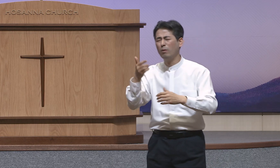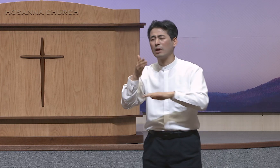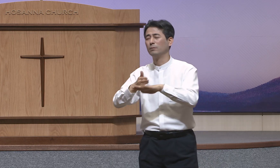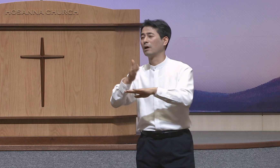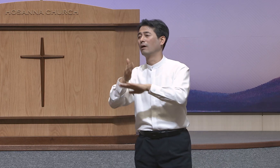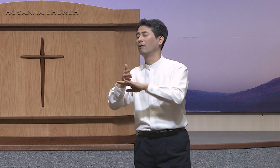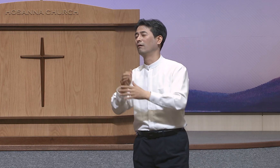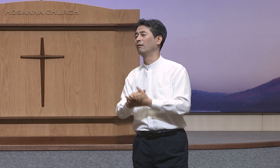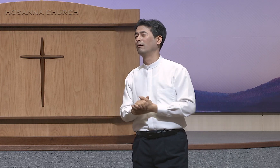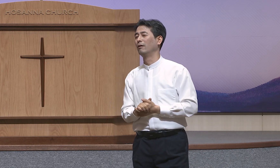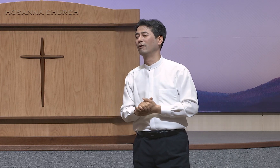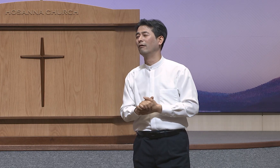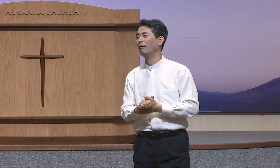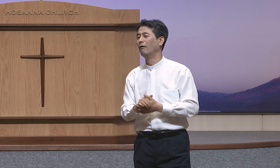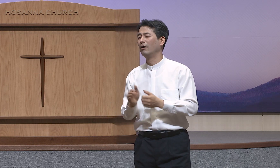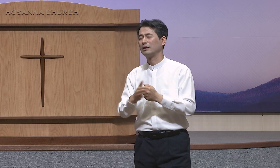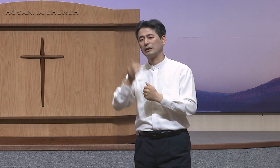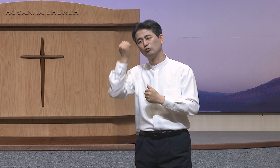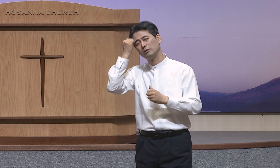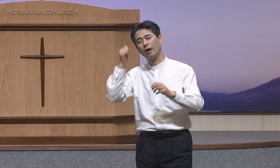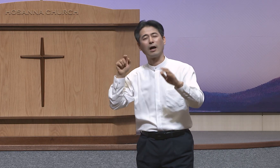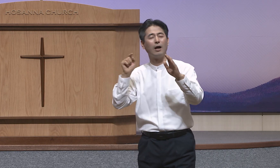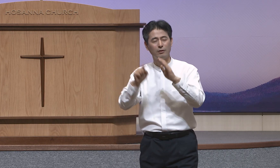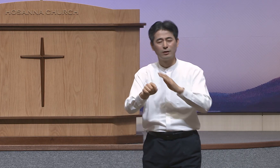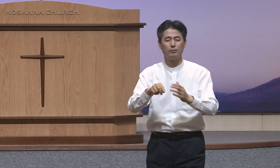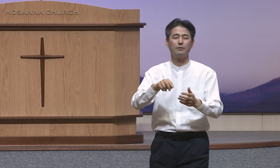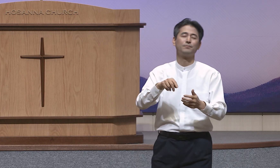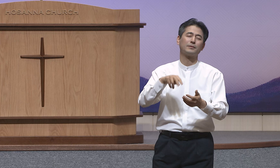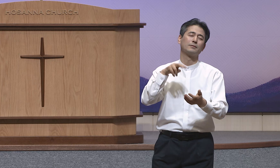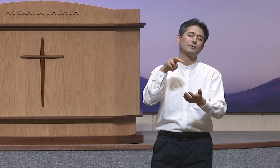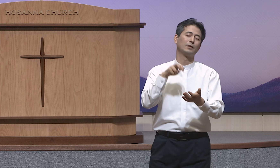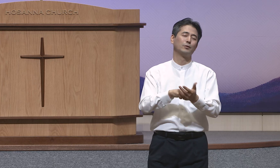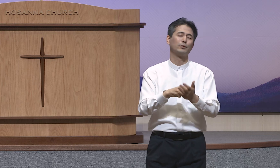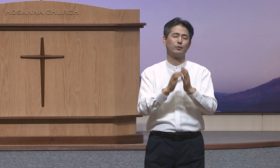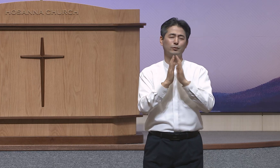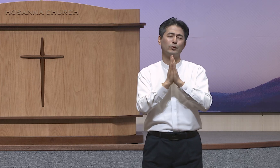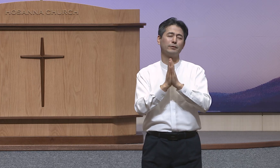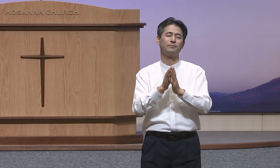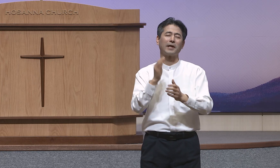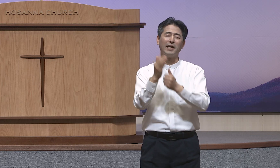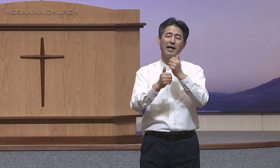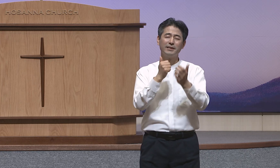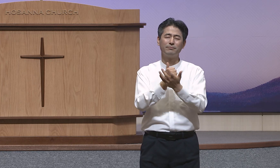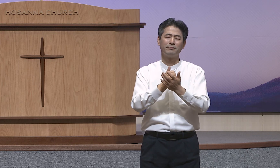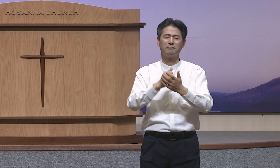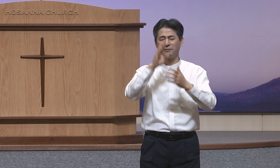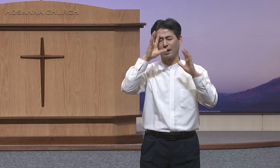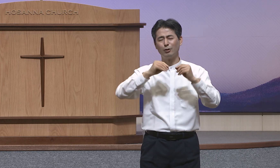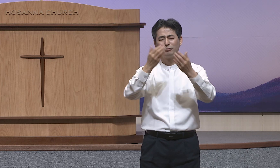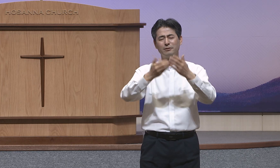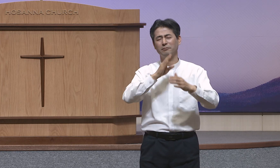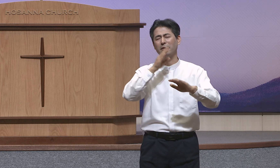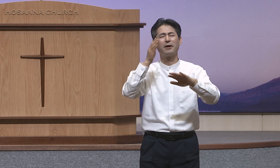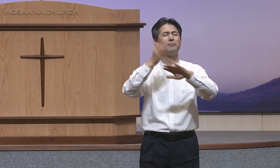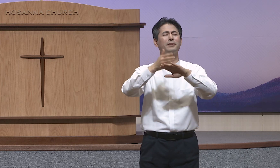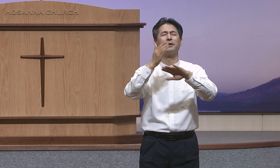너무나도 감사했습니다. 그래서 다시 기숙사에 들어가서 무릎을 꿇고 하나님 병을 낫게